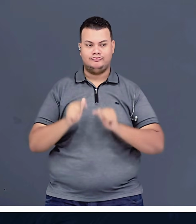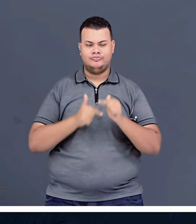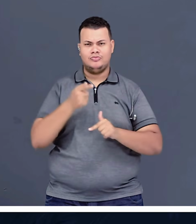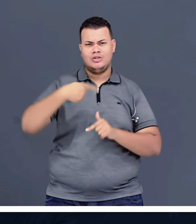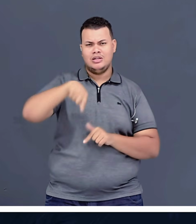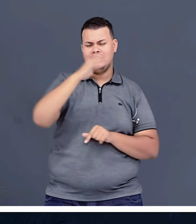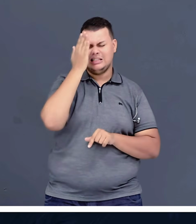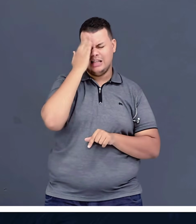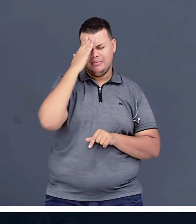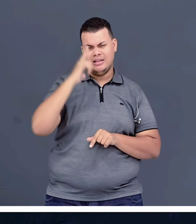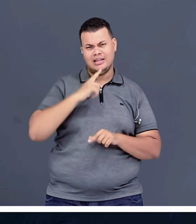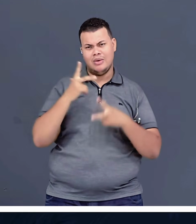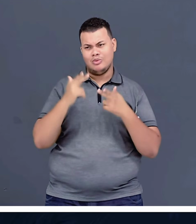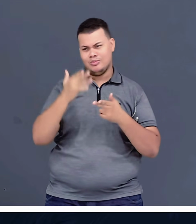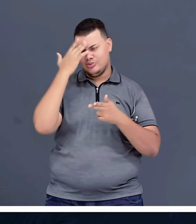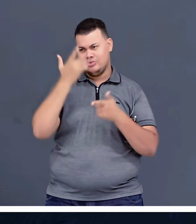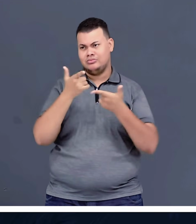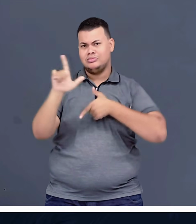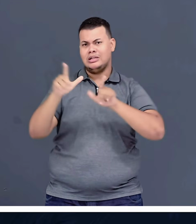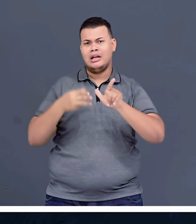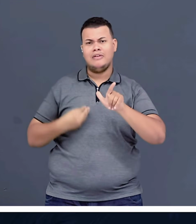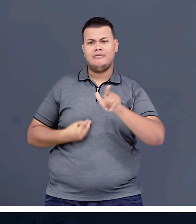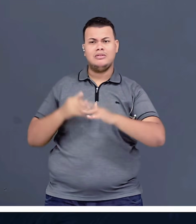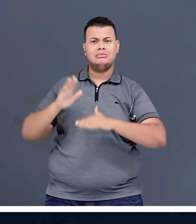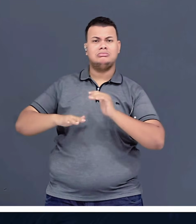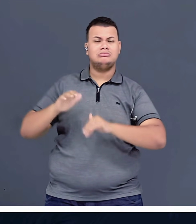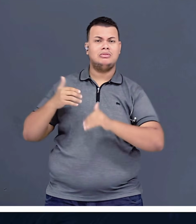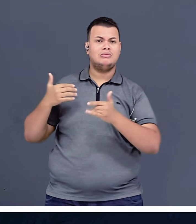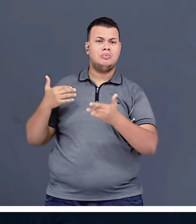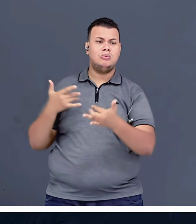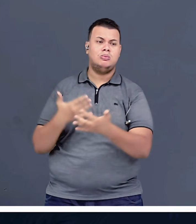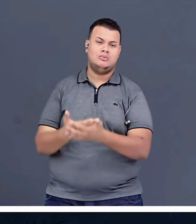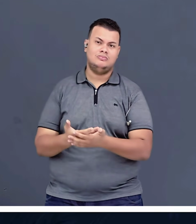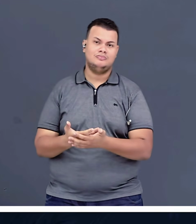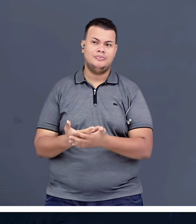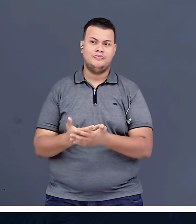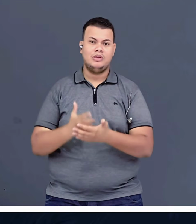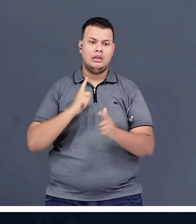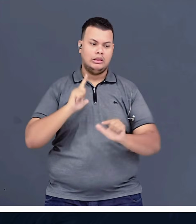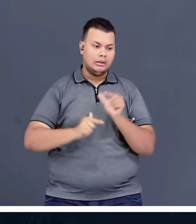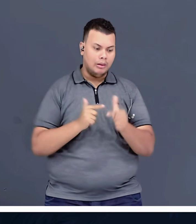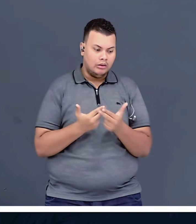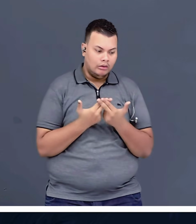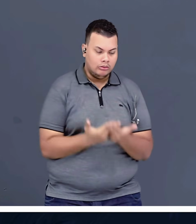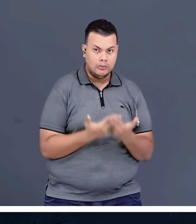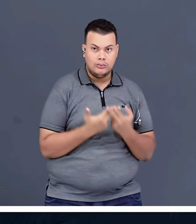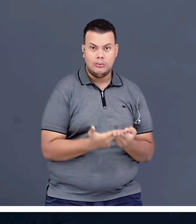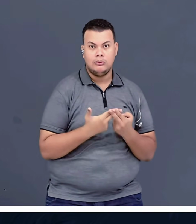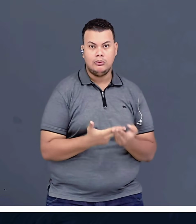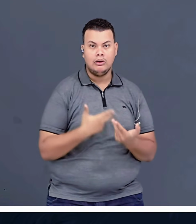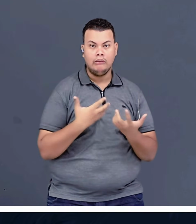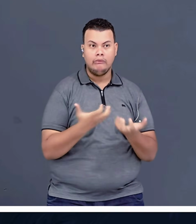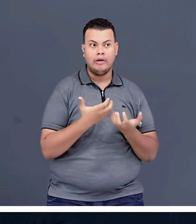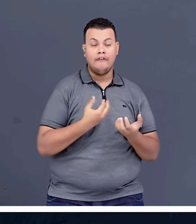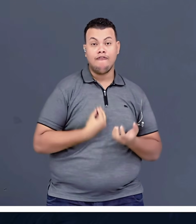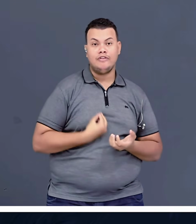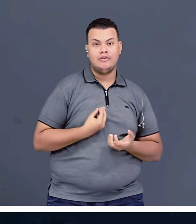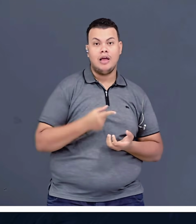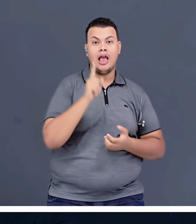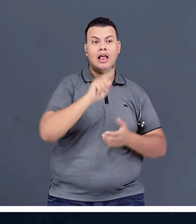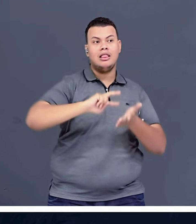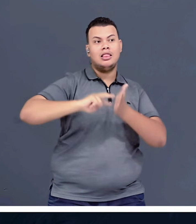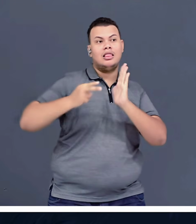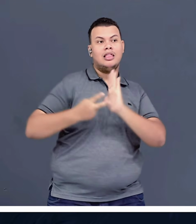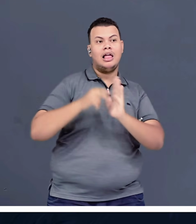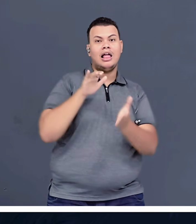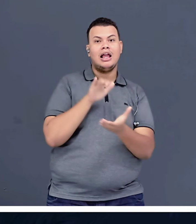Sabia que tem gente que vive exatamente assim na sua vida profissional? Eu trabalho para sobreviver. É aquilo que eu falei do casamento,